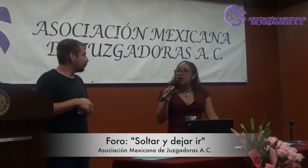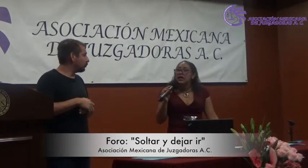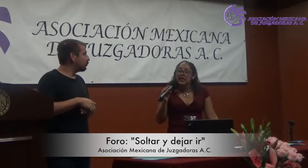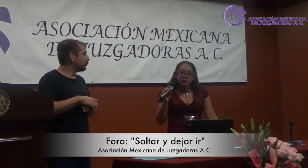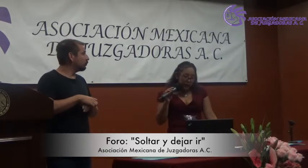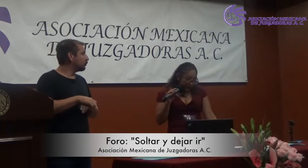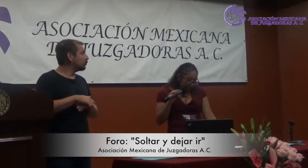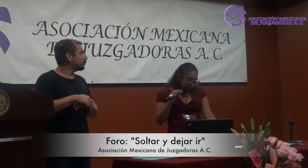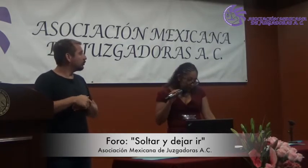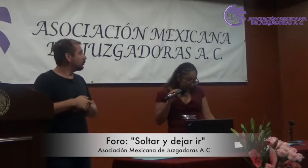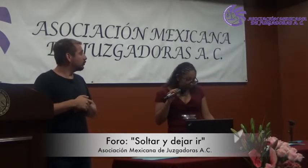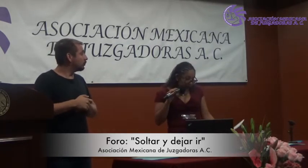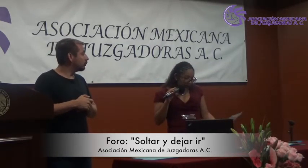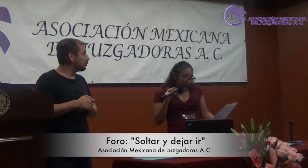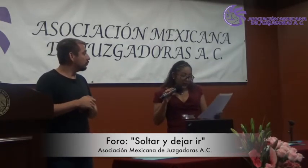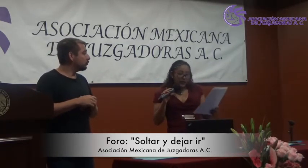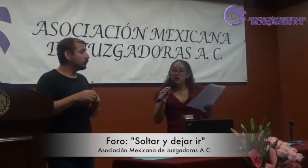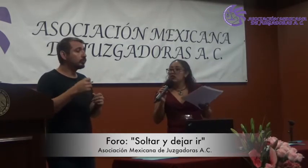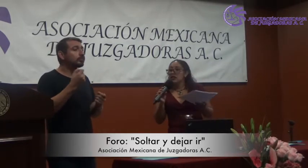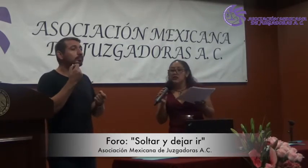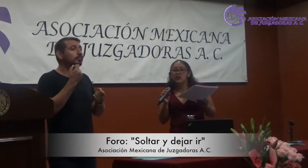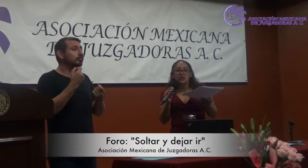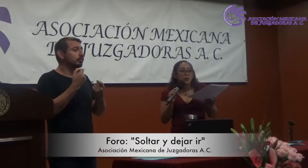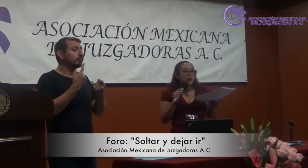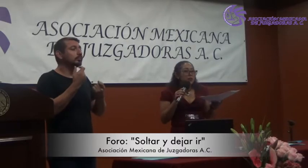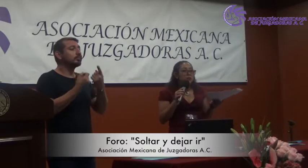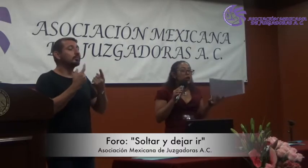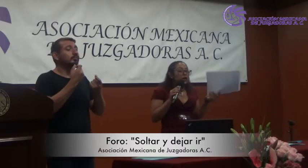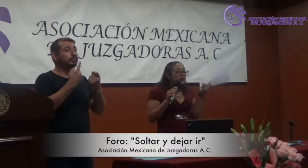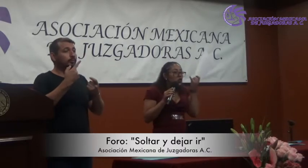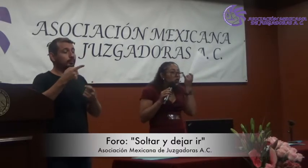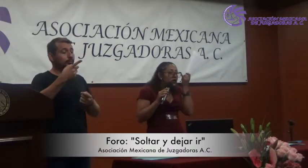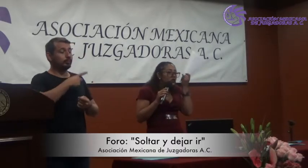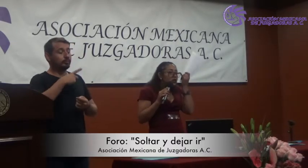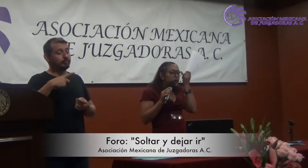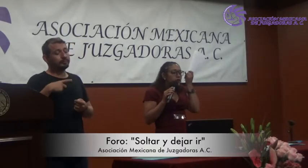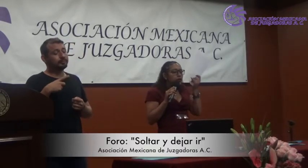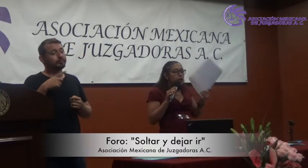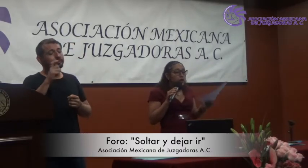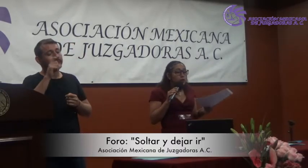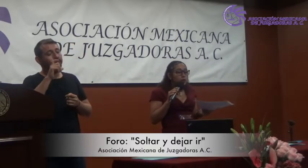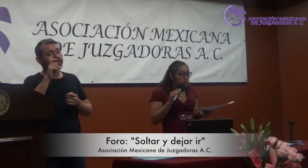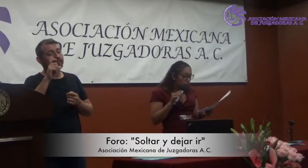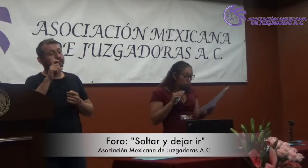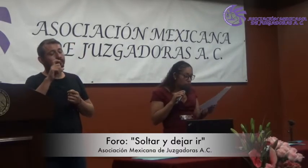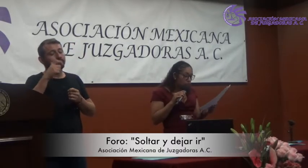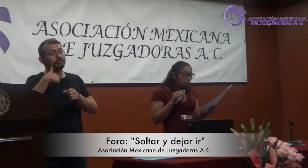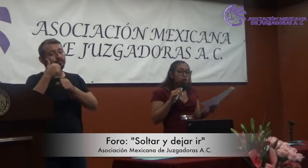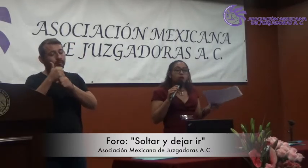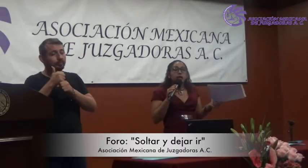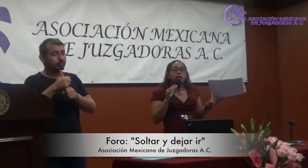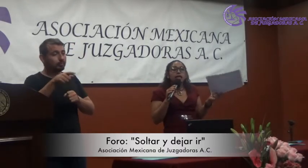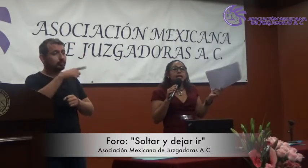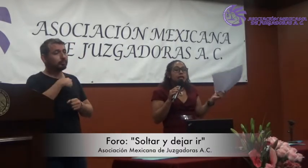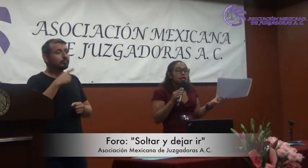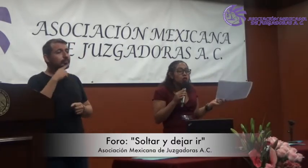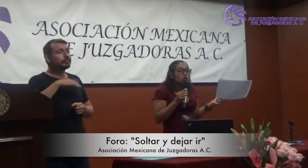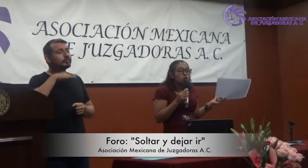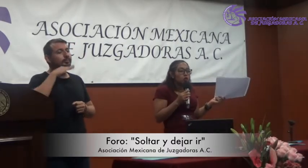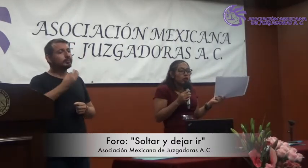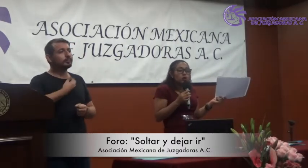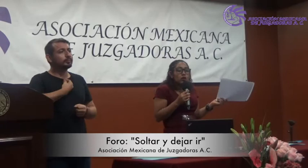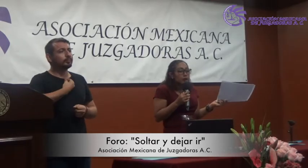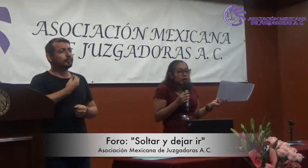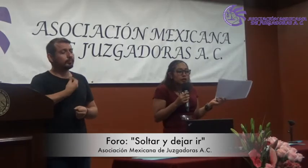los pueden expresar, que no se deben de reprimir porque eso no ayuda a enfrentar el proceso del duelo y que si